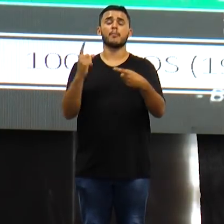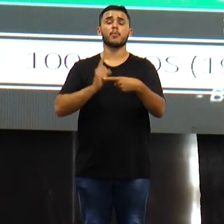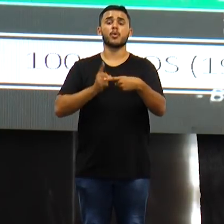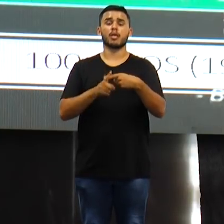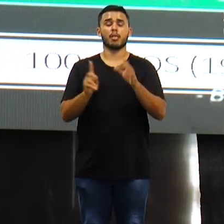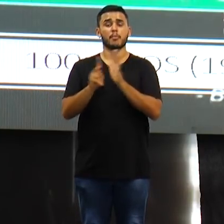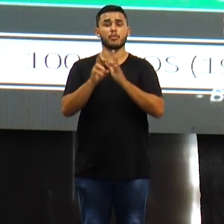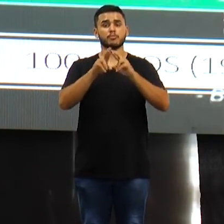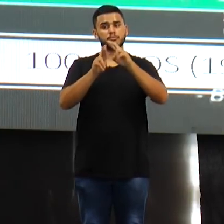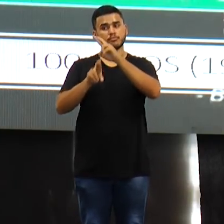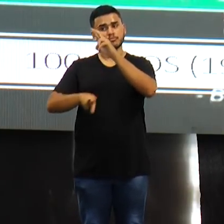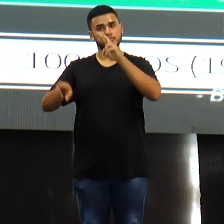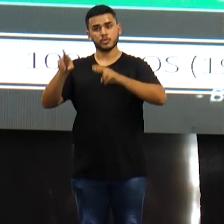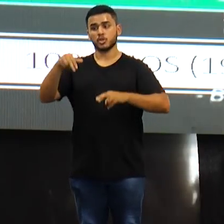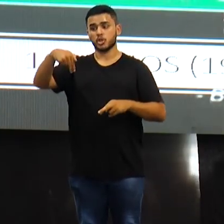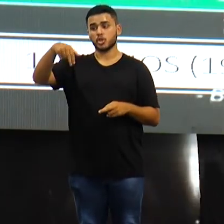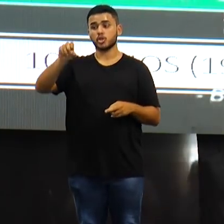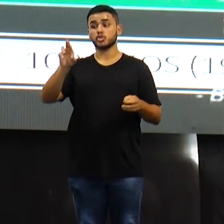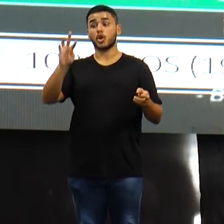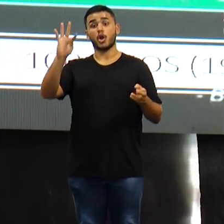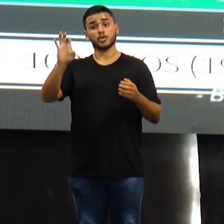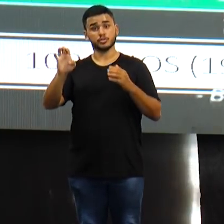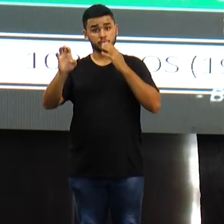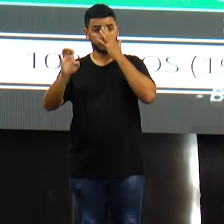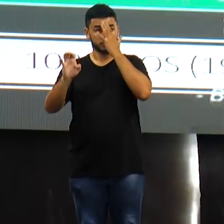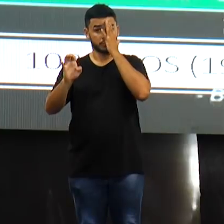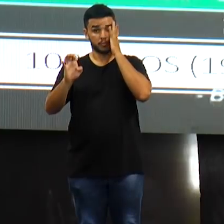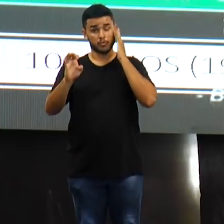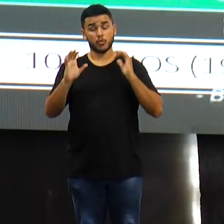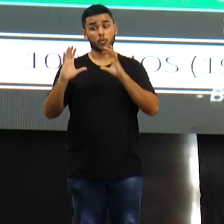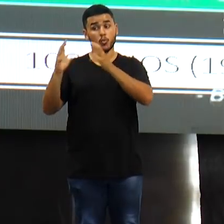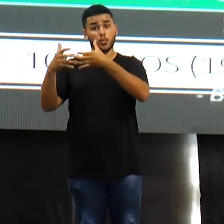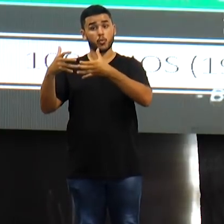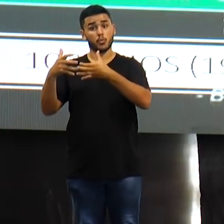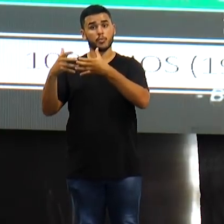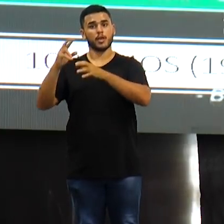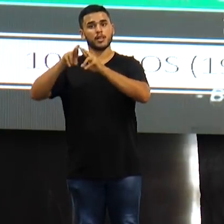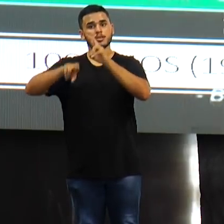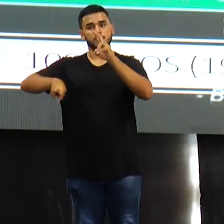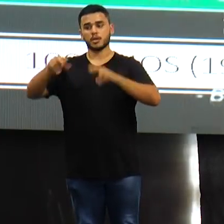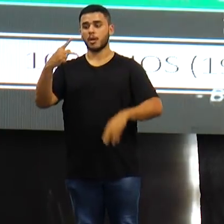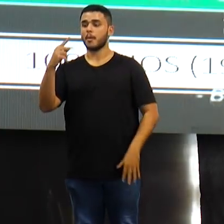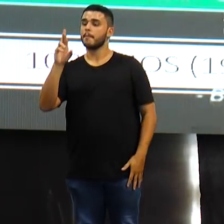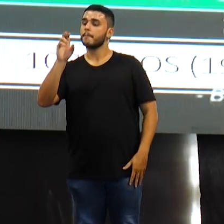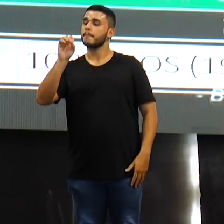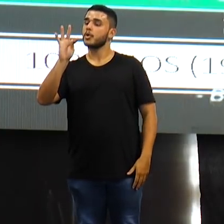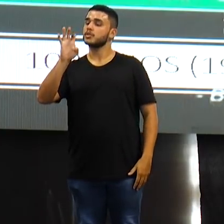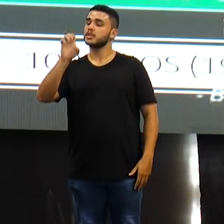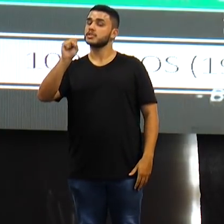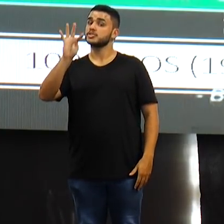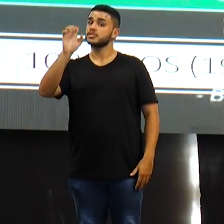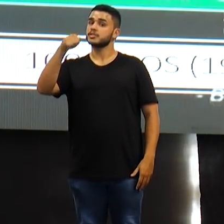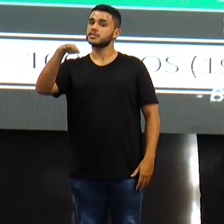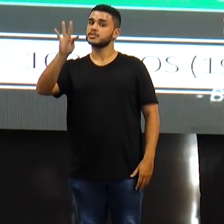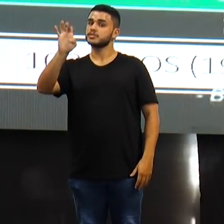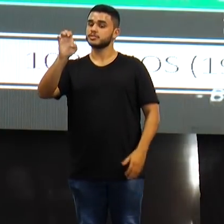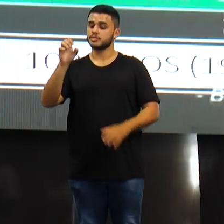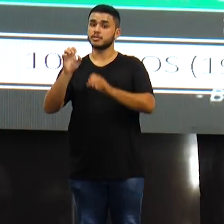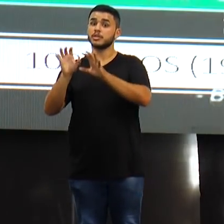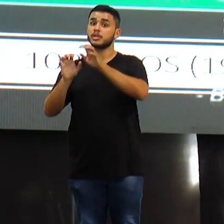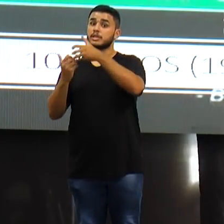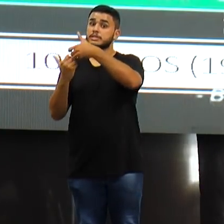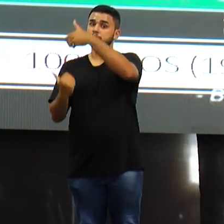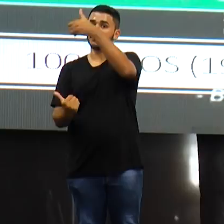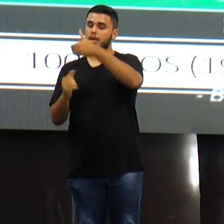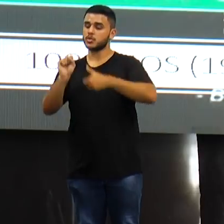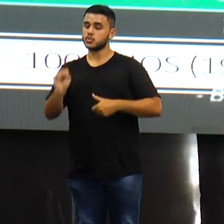religiosa. A Irlanda do Norte protestante, enquanto a Irlanda do Sul é católica. Lembremos